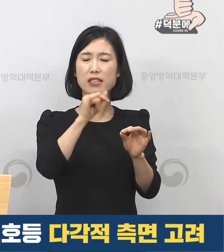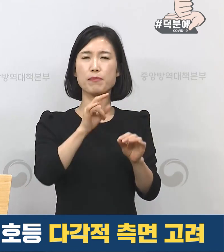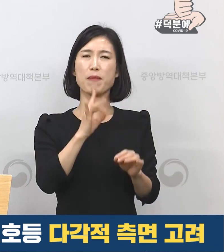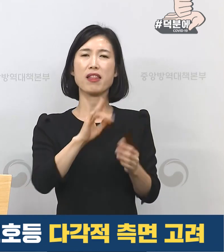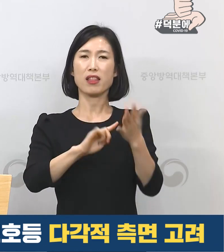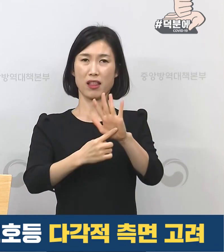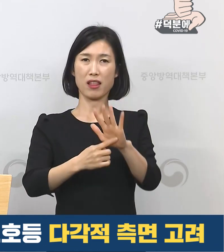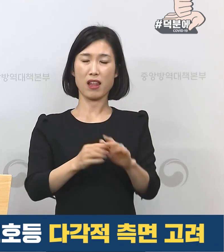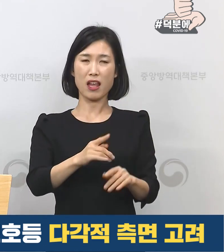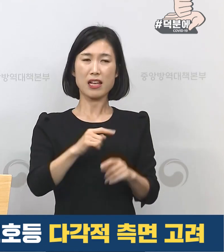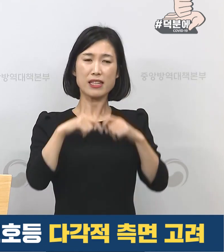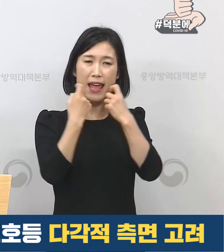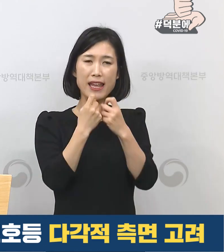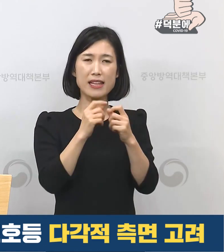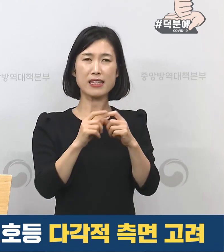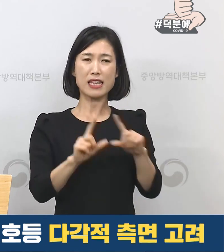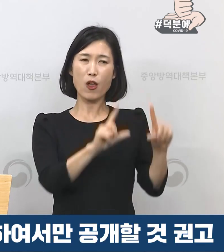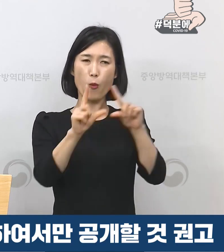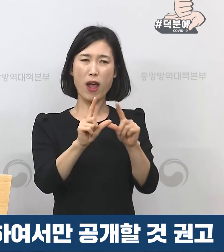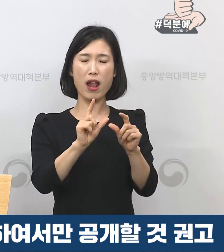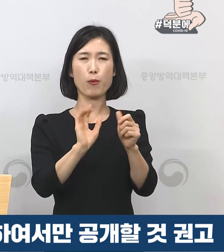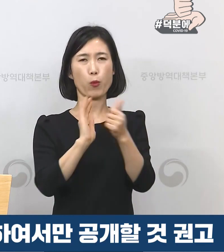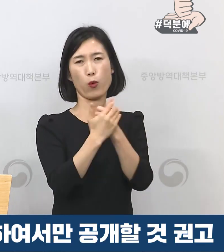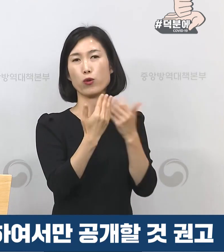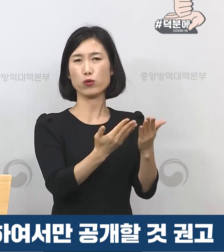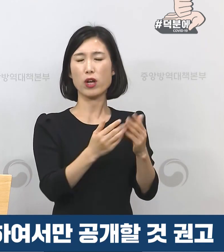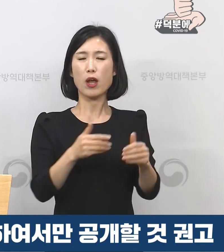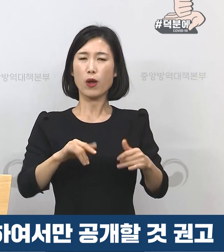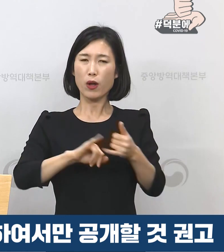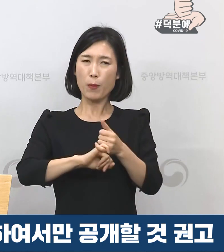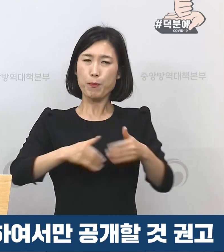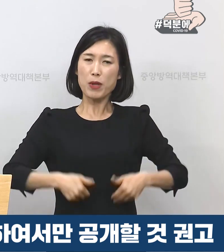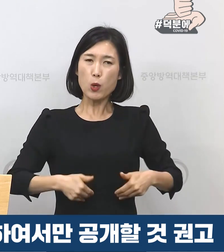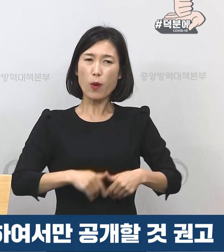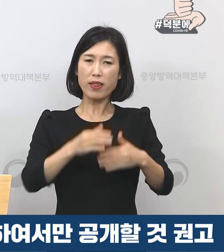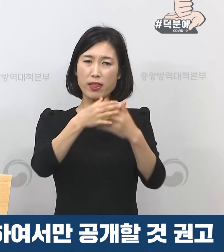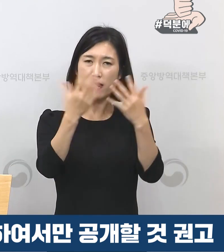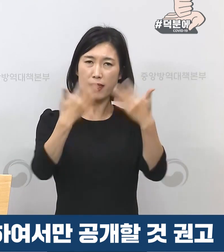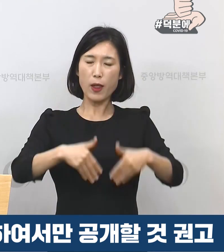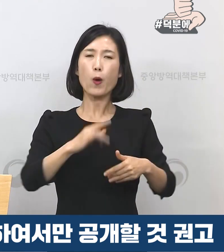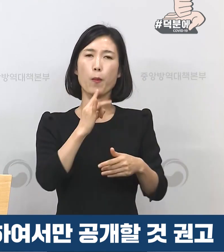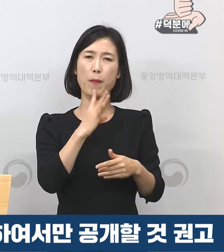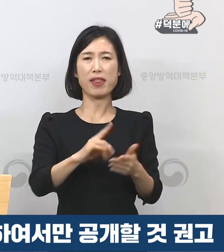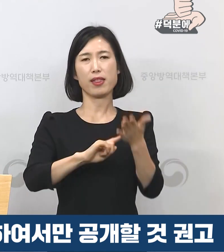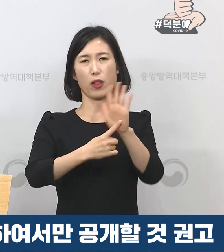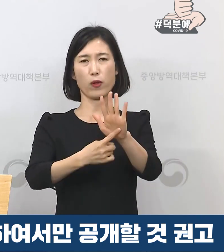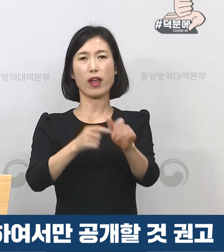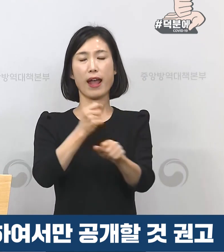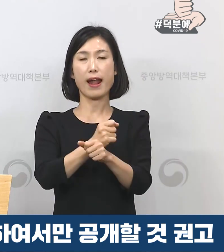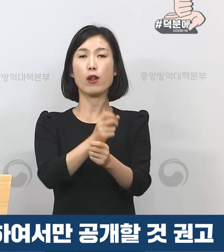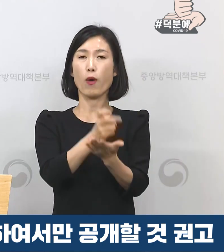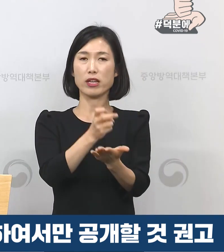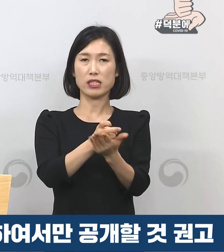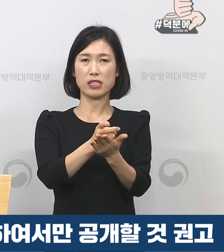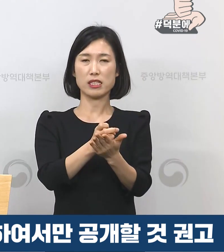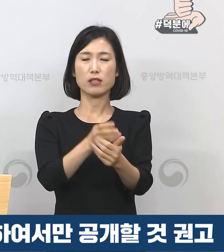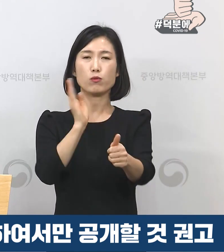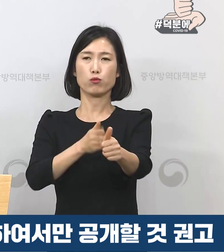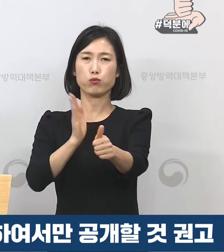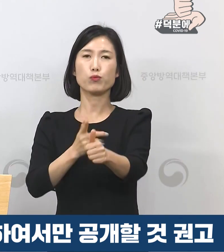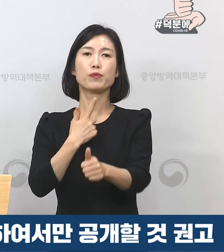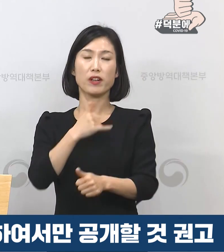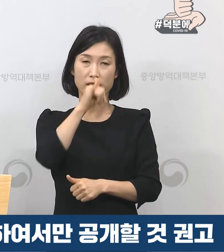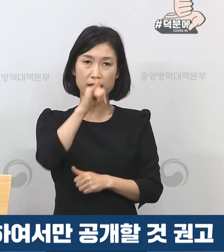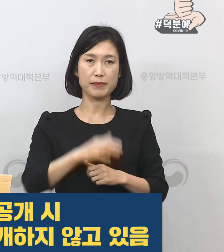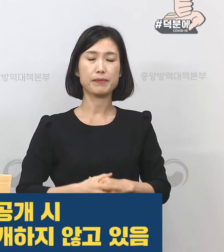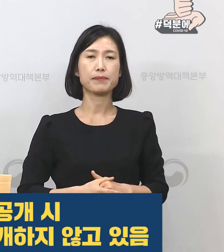보호 등의 다각적인 측면을 고려해서 필요한 정보에 한해서만 공개할 것을 권고한 바